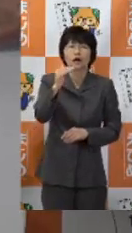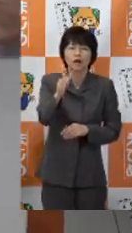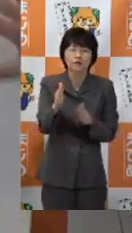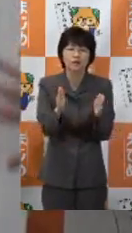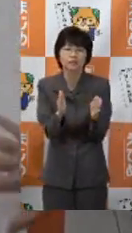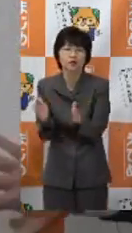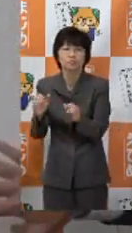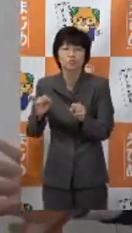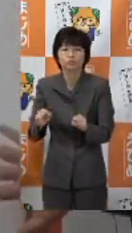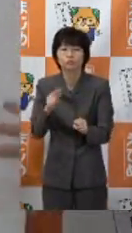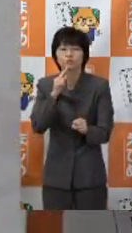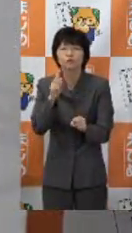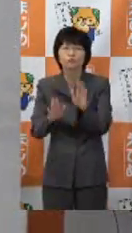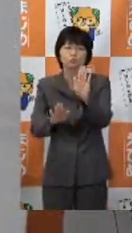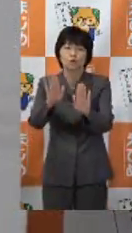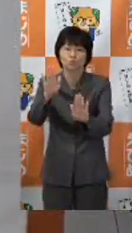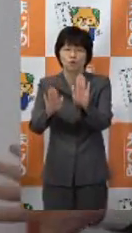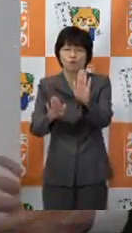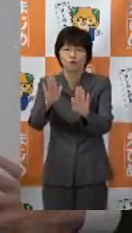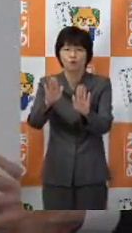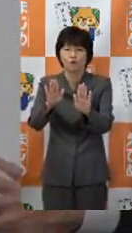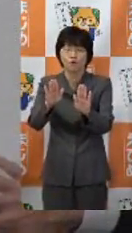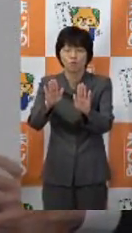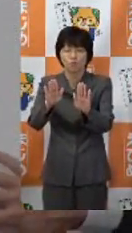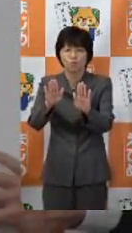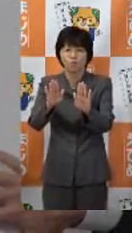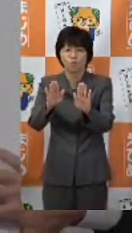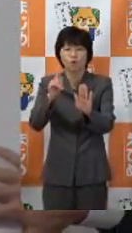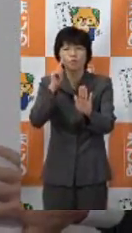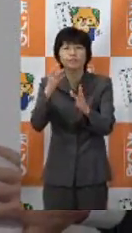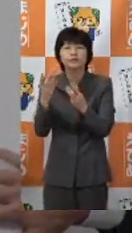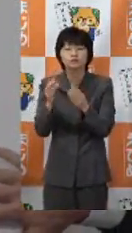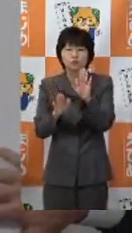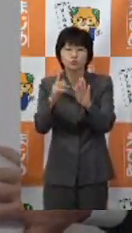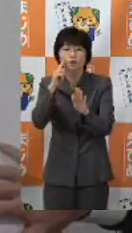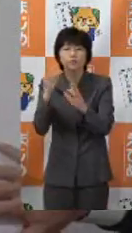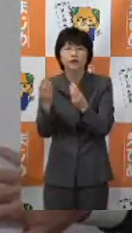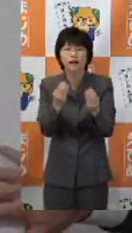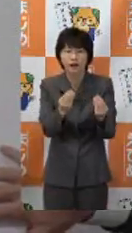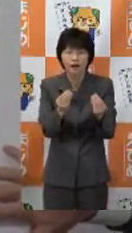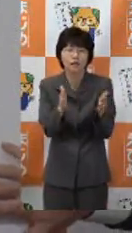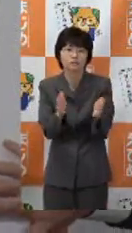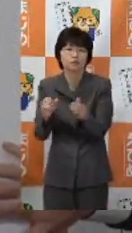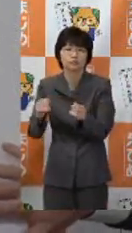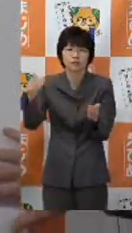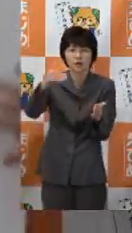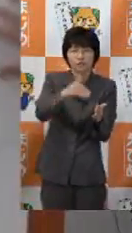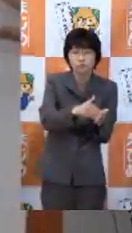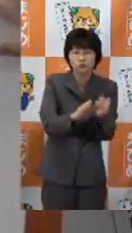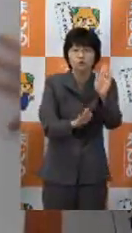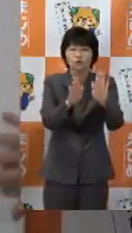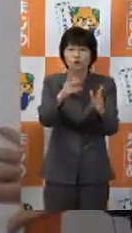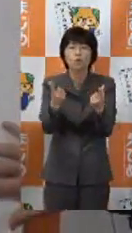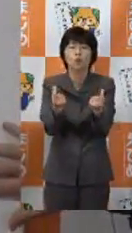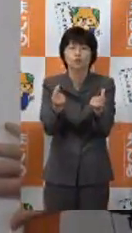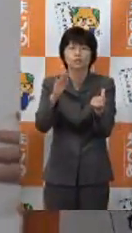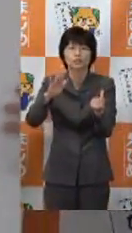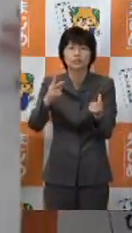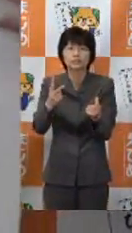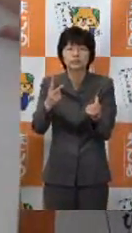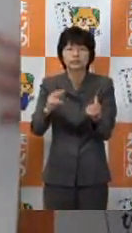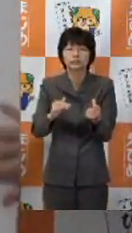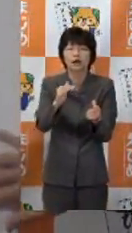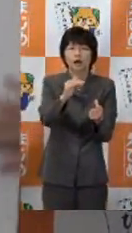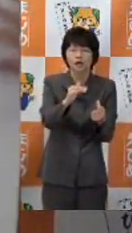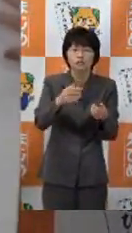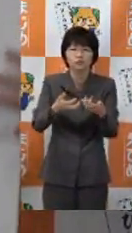たこちらはあの2段階ですいた状況を2段階でしていうのが